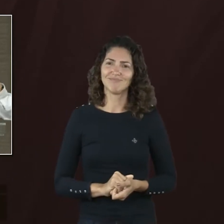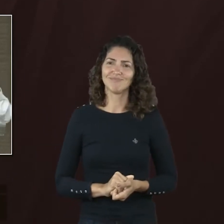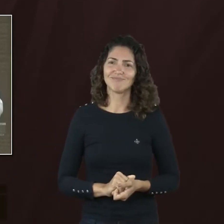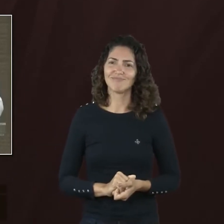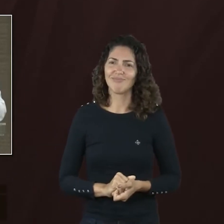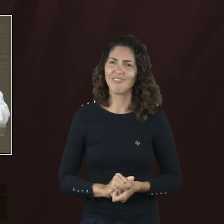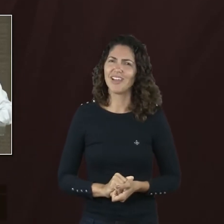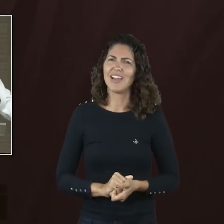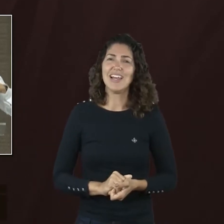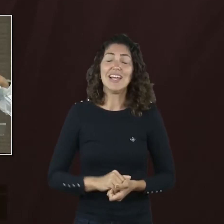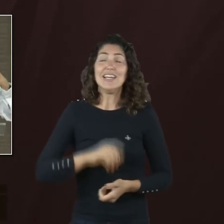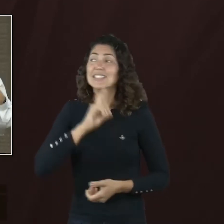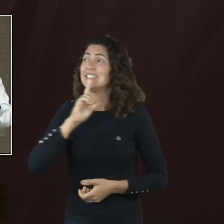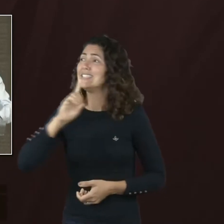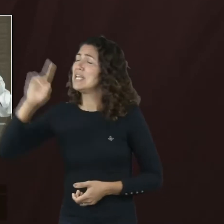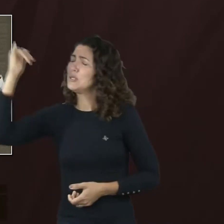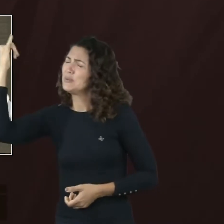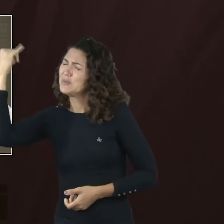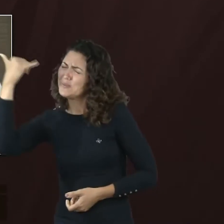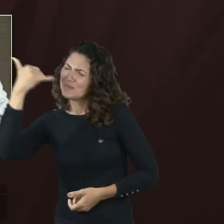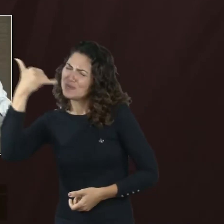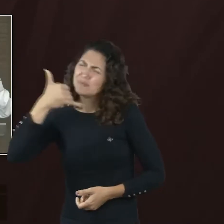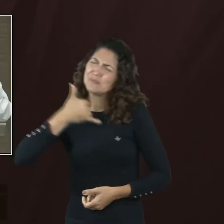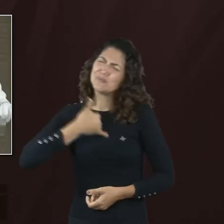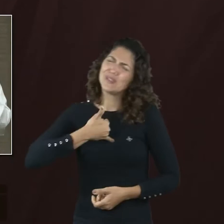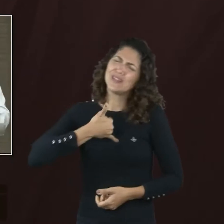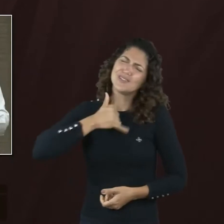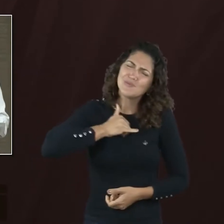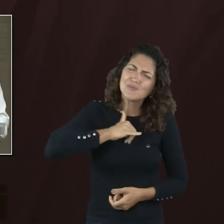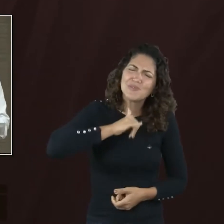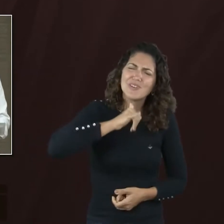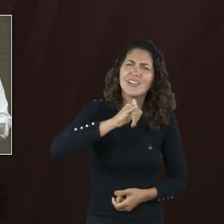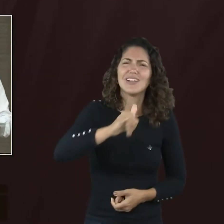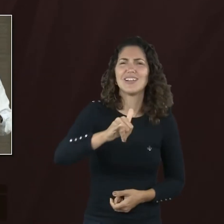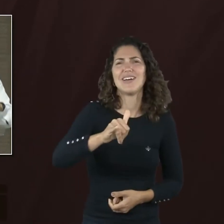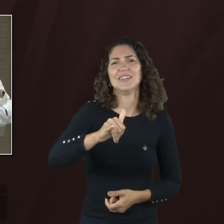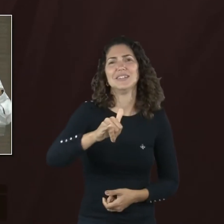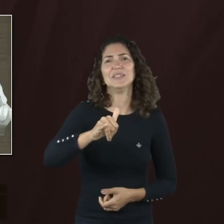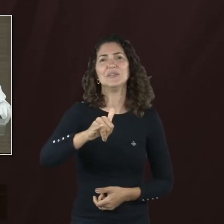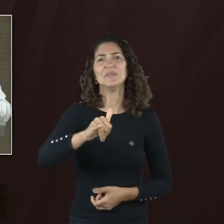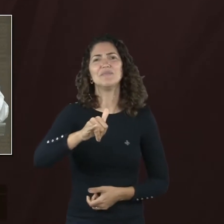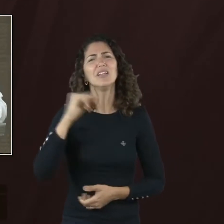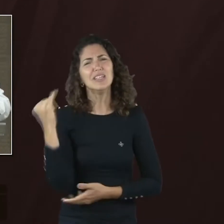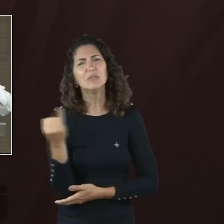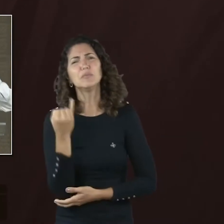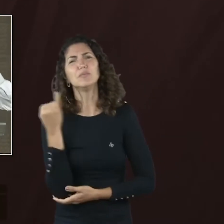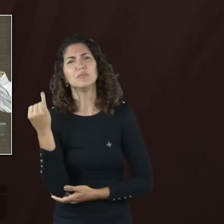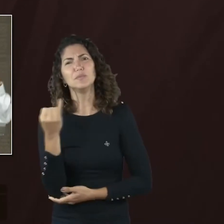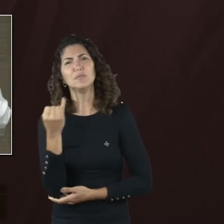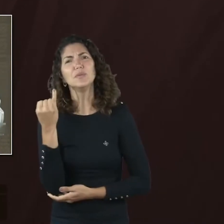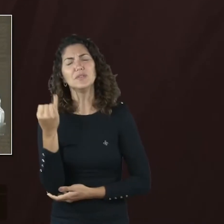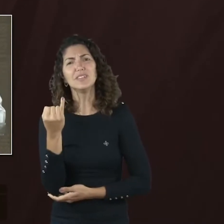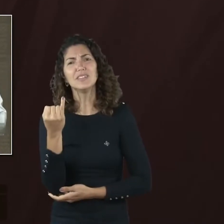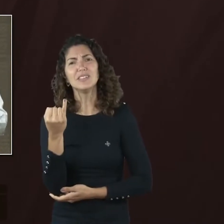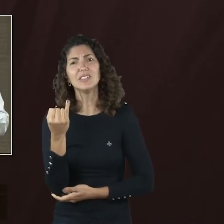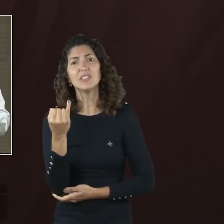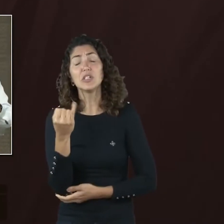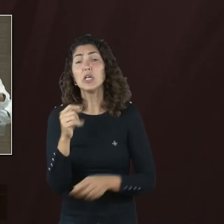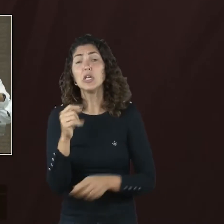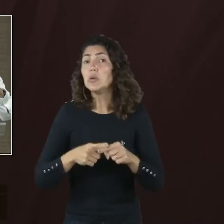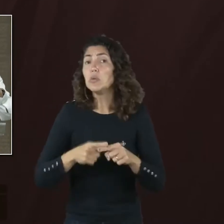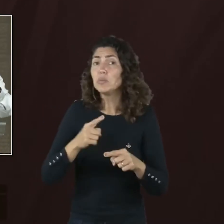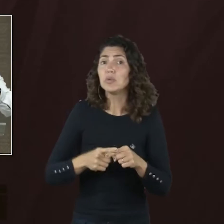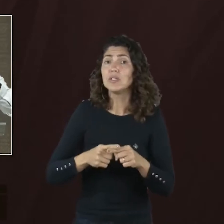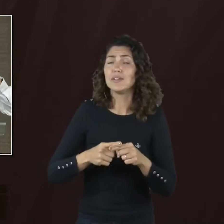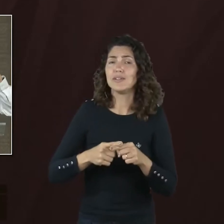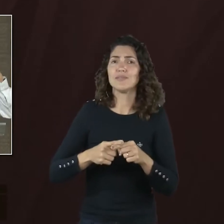tem falado conosco não estão em vão. Essas palavras visam nos lavar. Essas